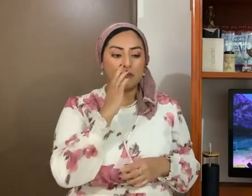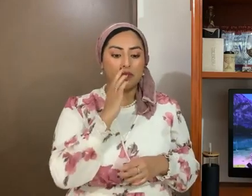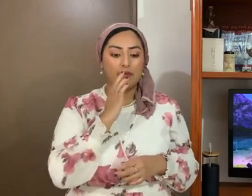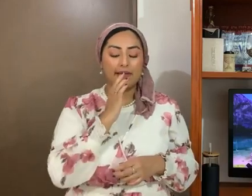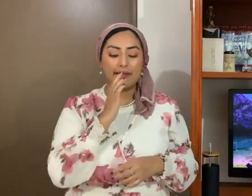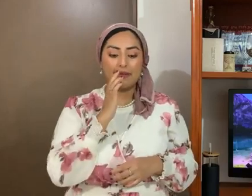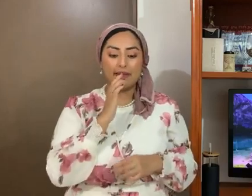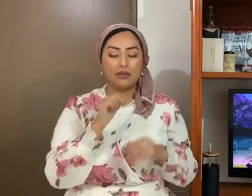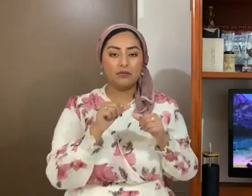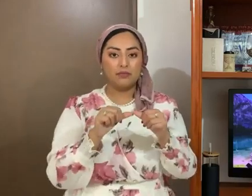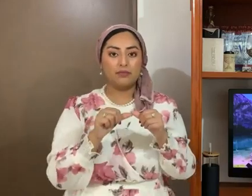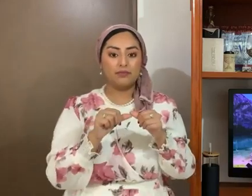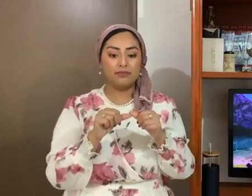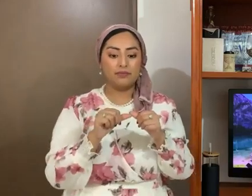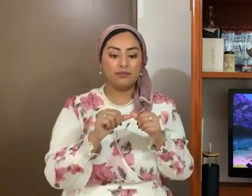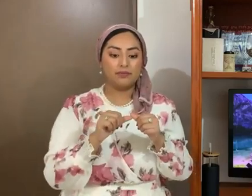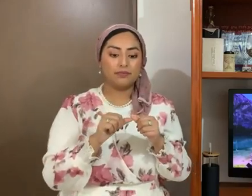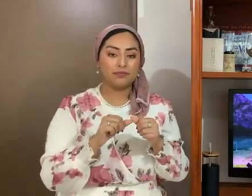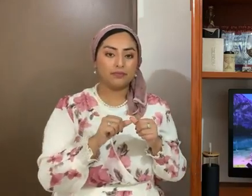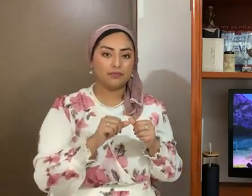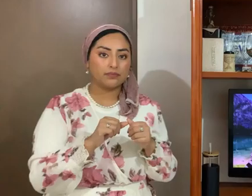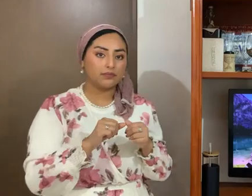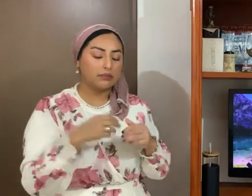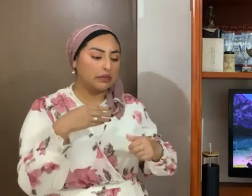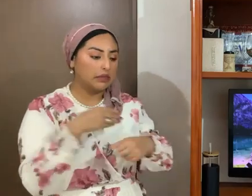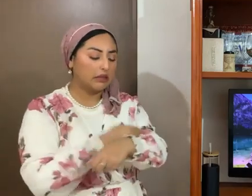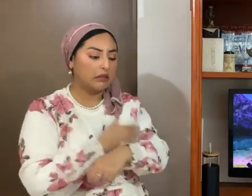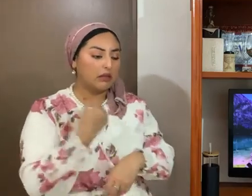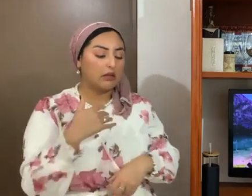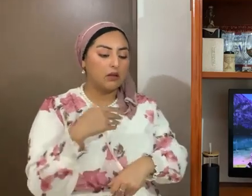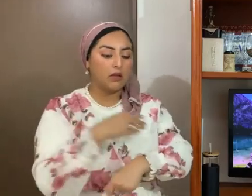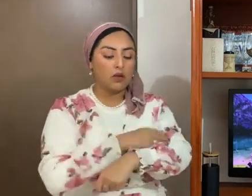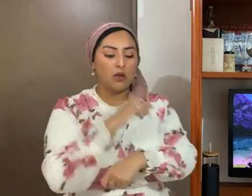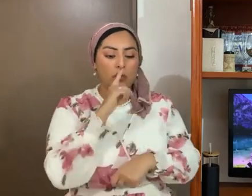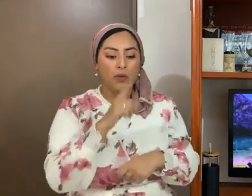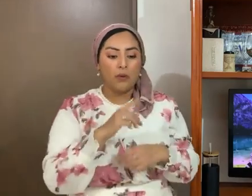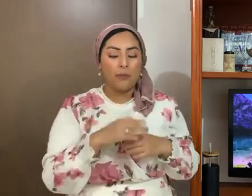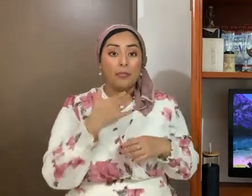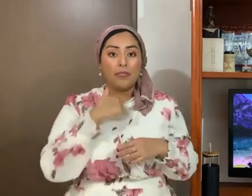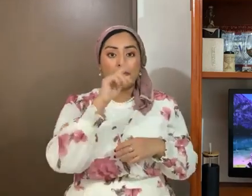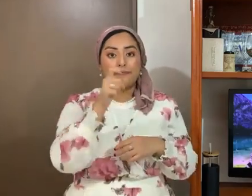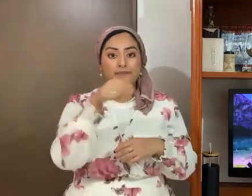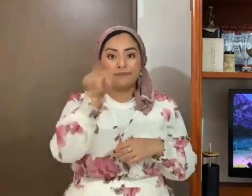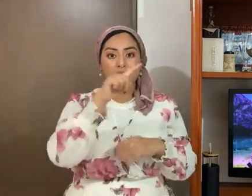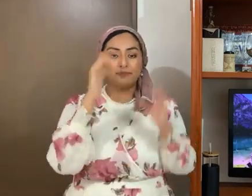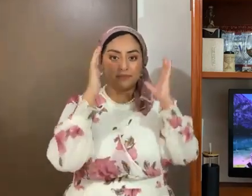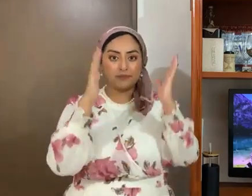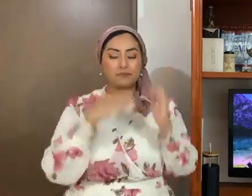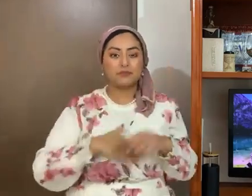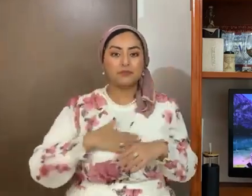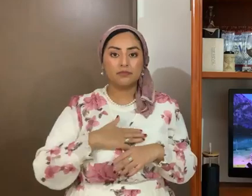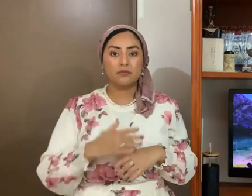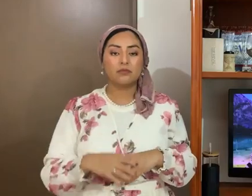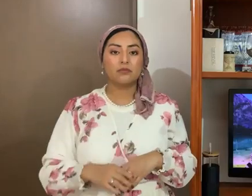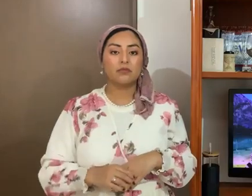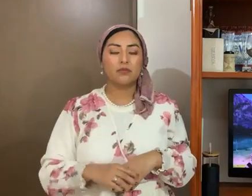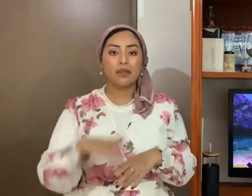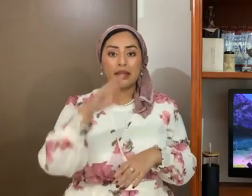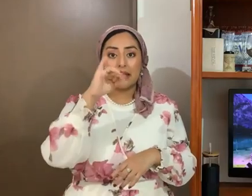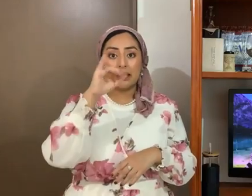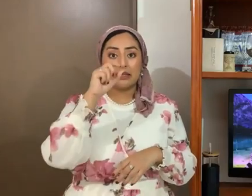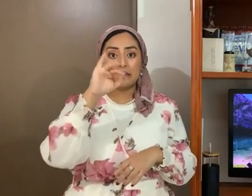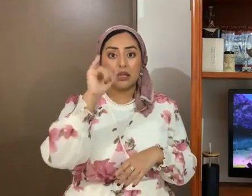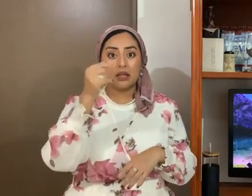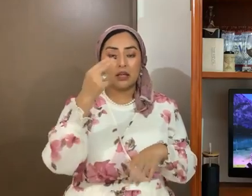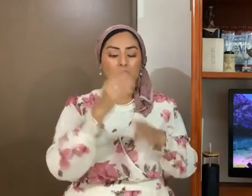ahora vamos a continuar con esta parte que es muy, muy tremenda, y les pido que pongan mucha atención.